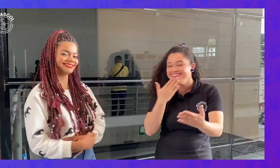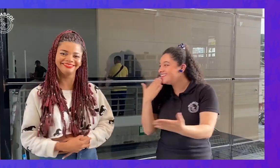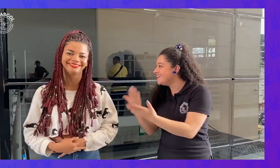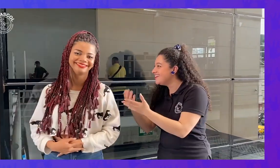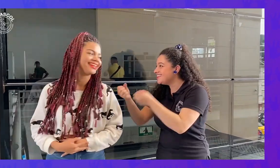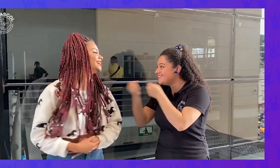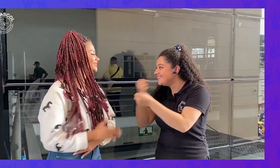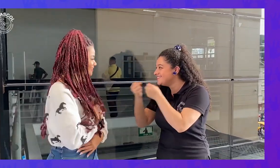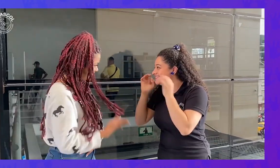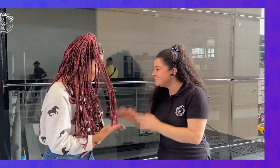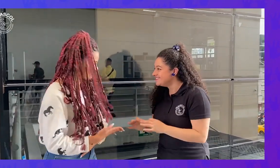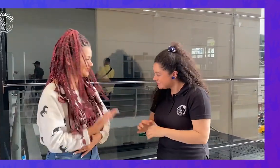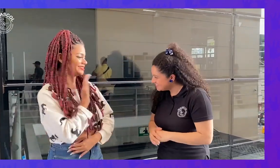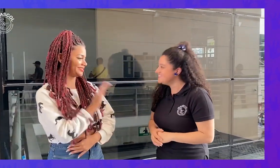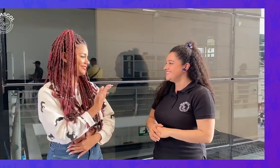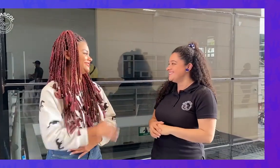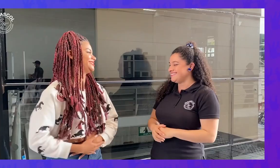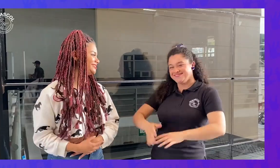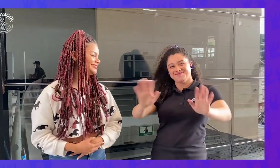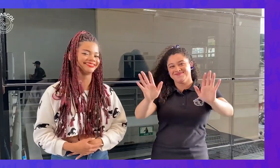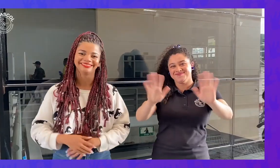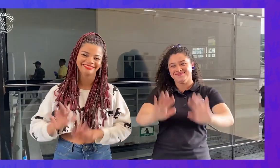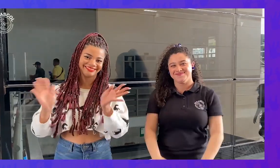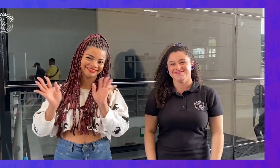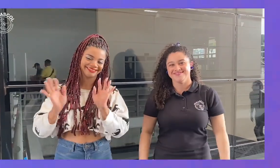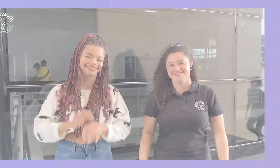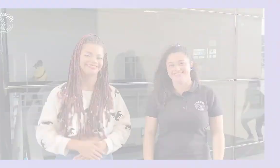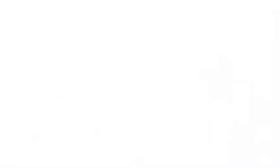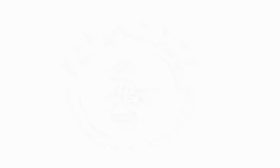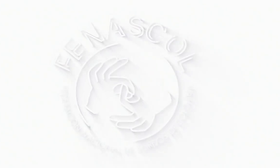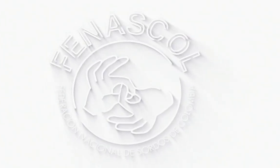muchísimas gracias por tu participación en esta entrevista hasta luego